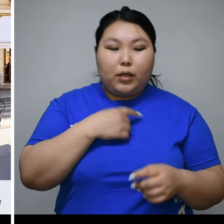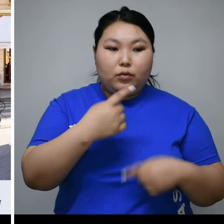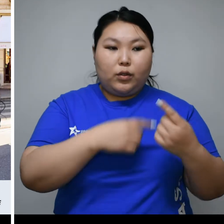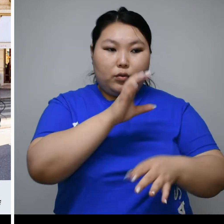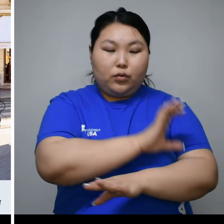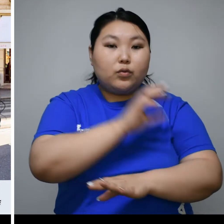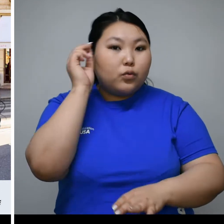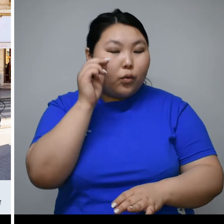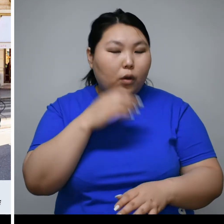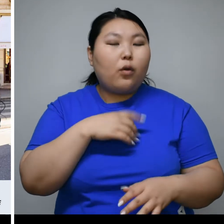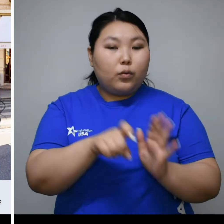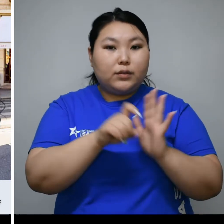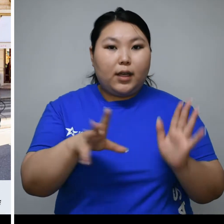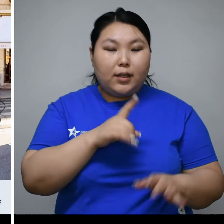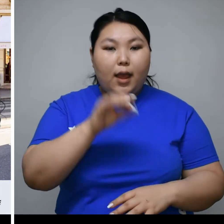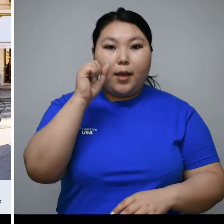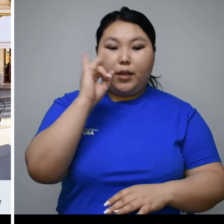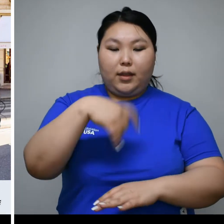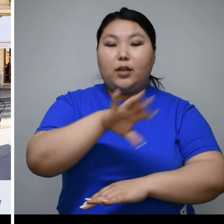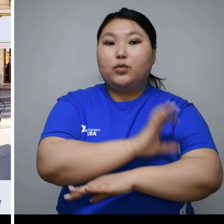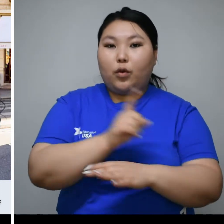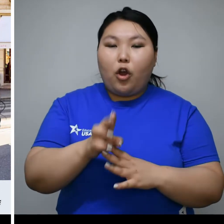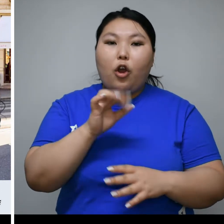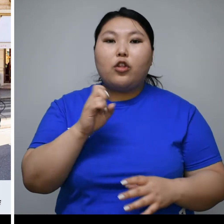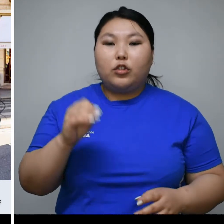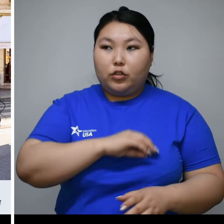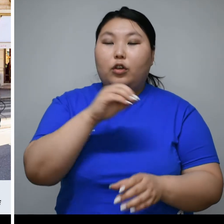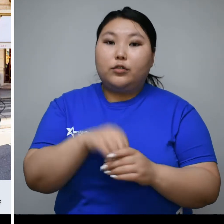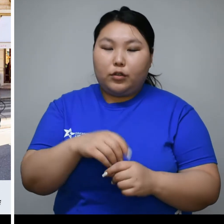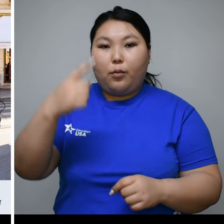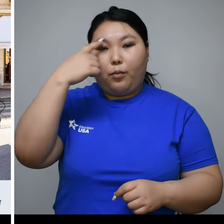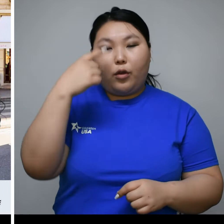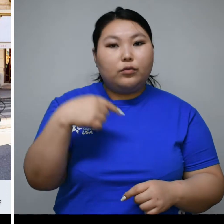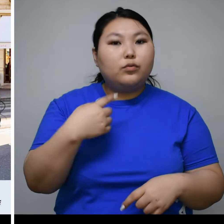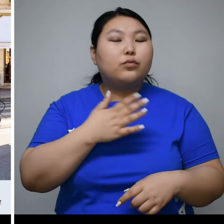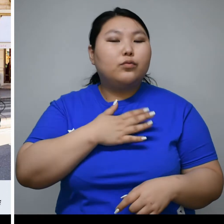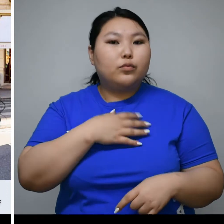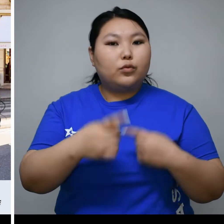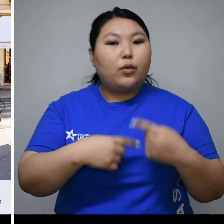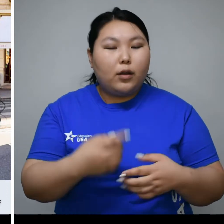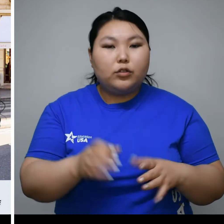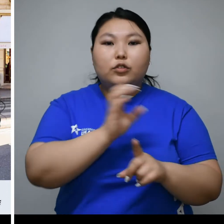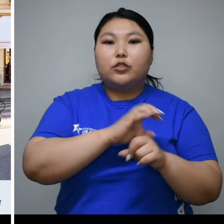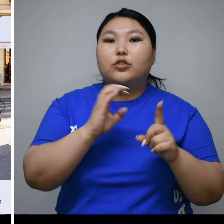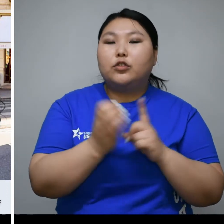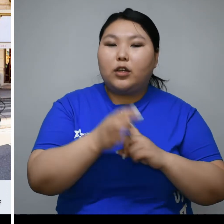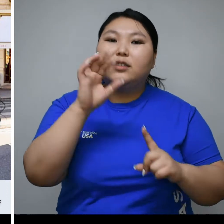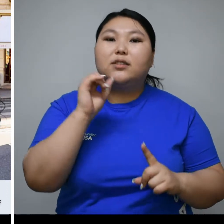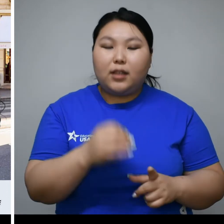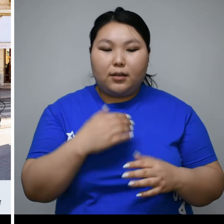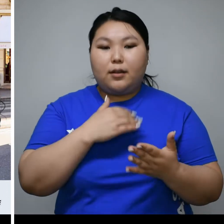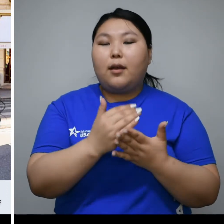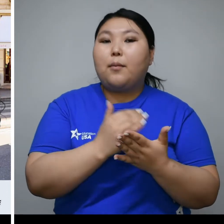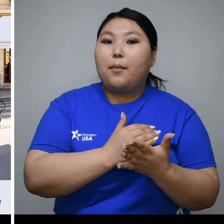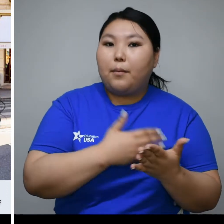яг тухайн суралцах хугацаанд тэр Америкийн ихтэй сургууль болон коллежид оролцоод Монголынхоо талаар соёлоо хэрхэн